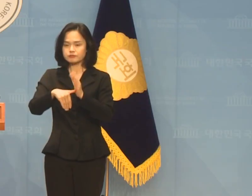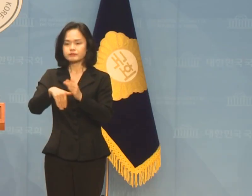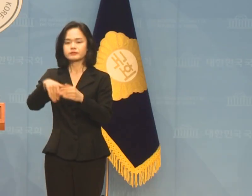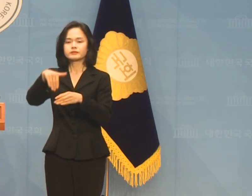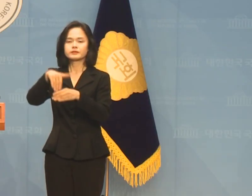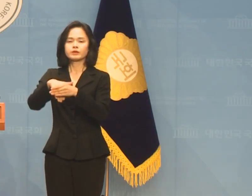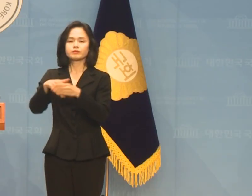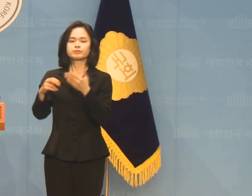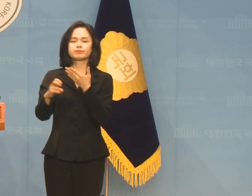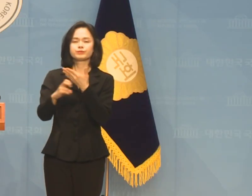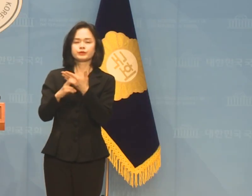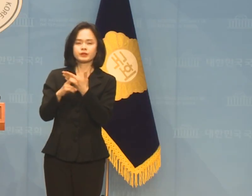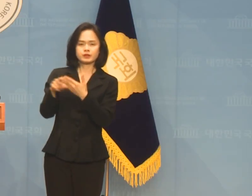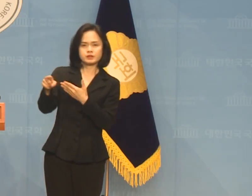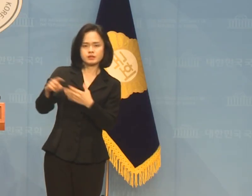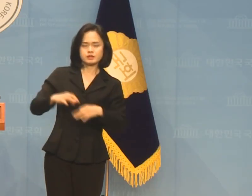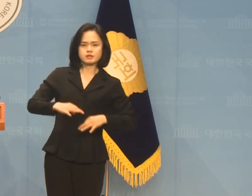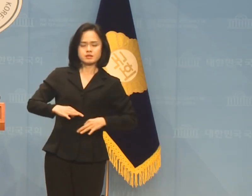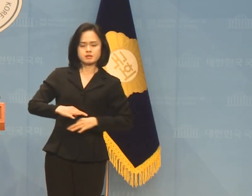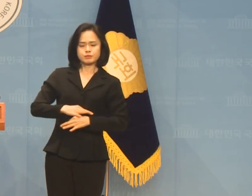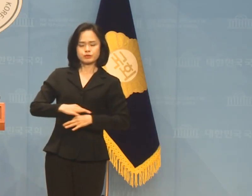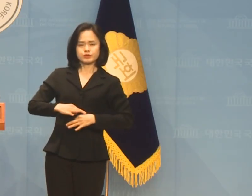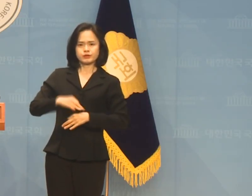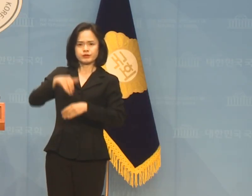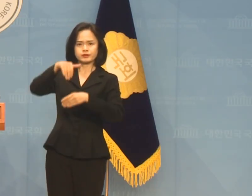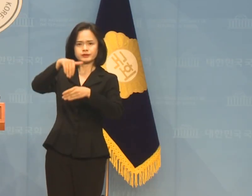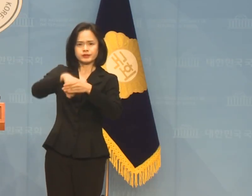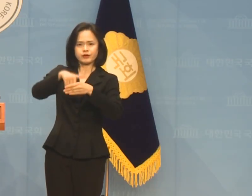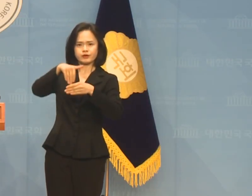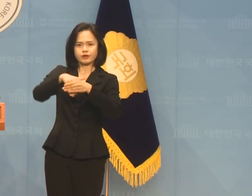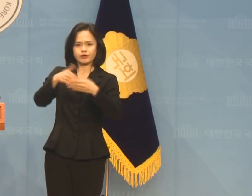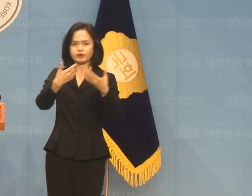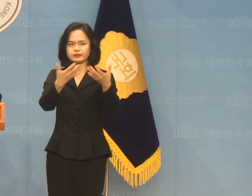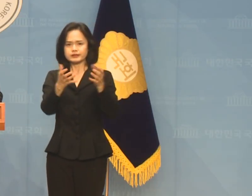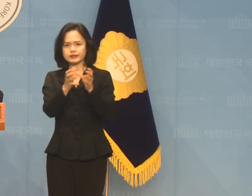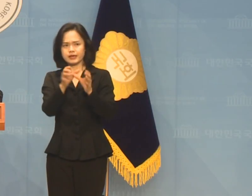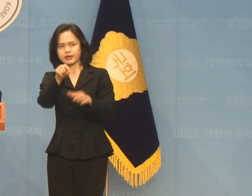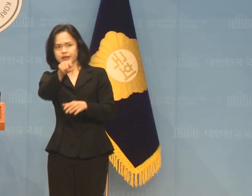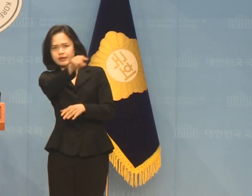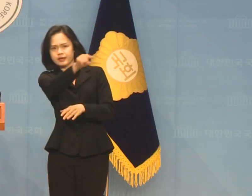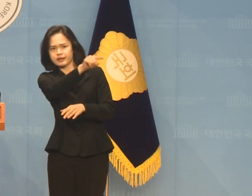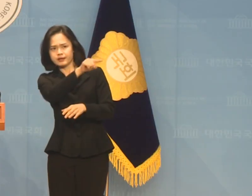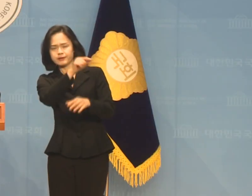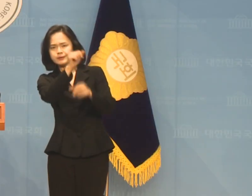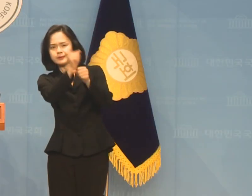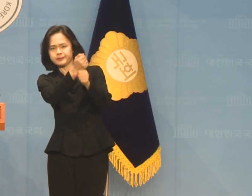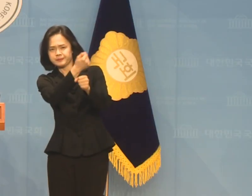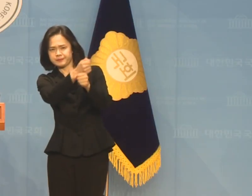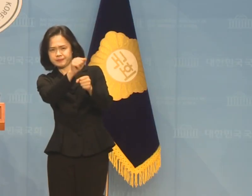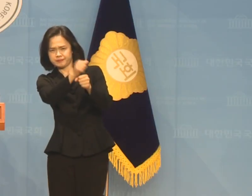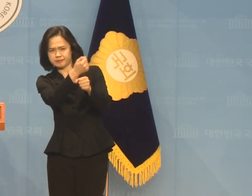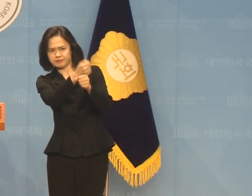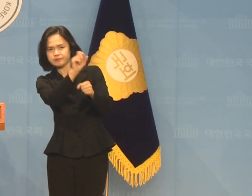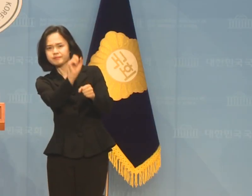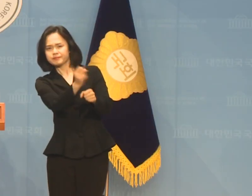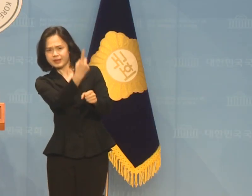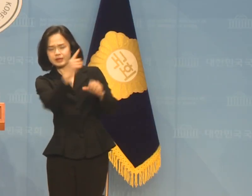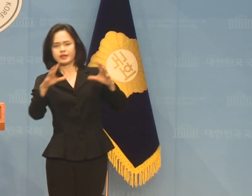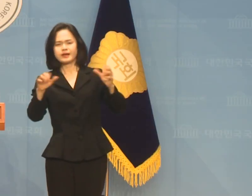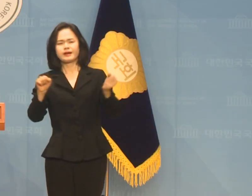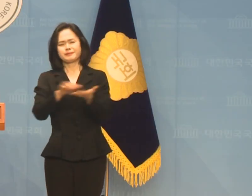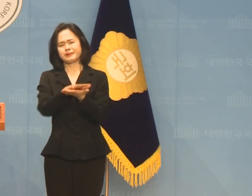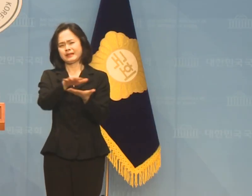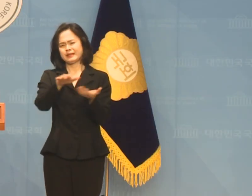의석수를 도둑질한 부정선거 세력들에 의해서 저질러진 것입니다.